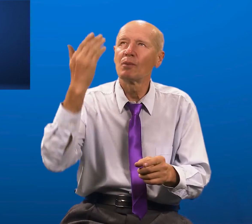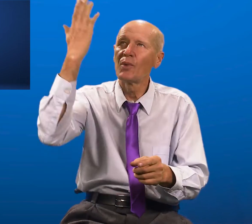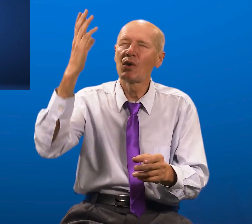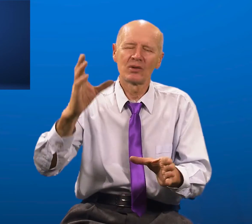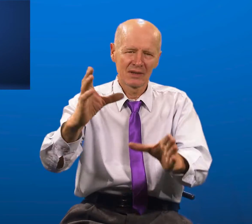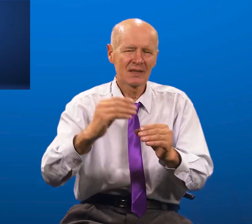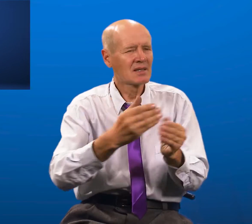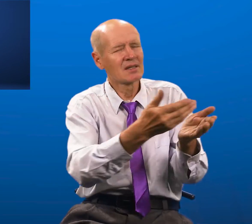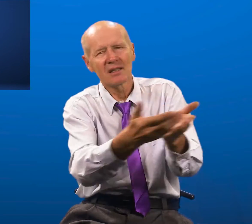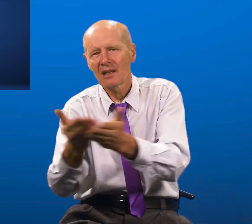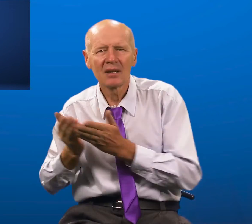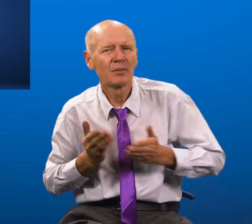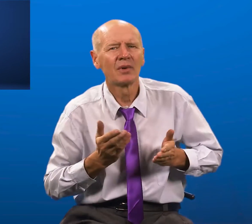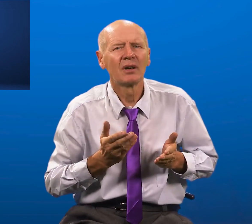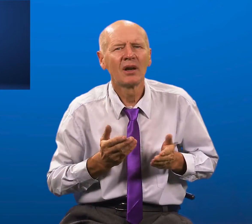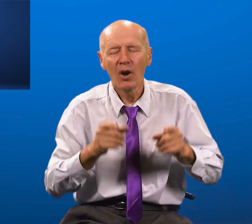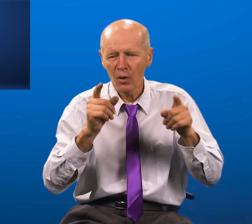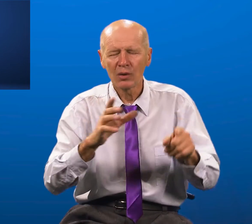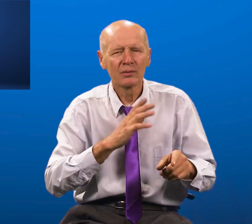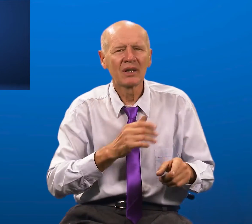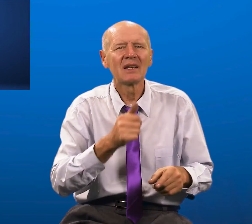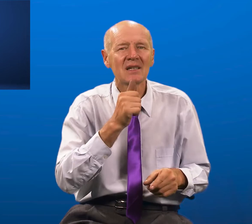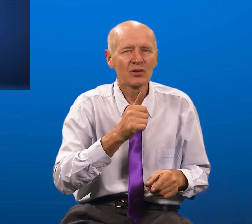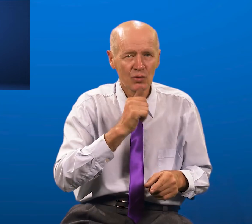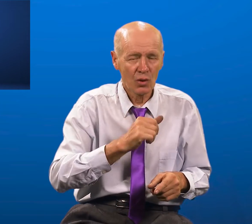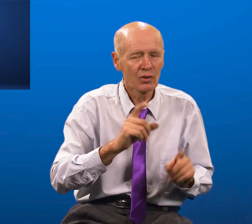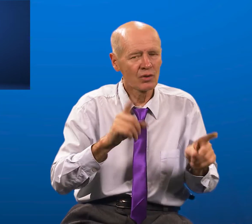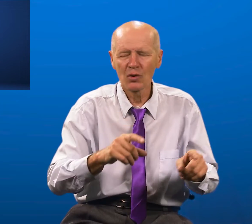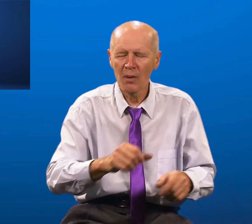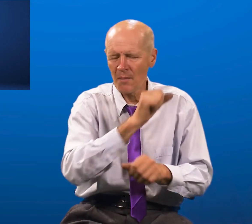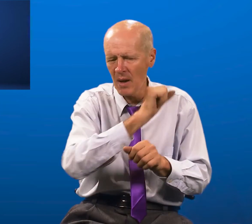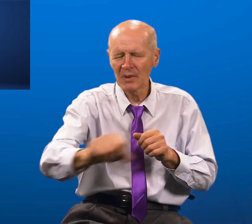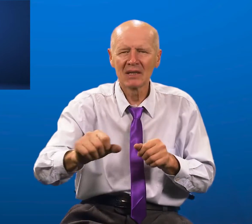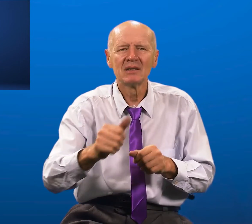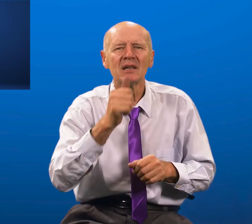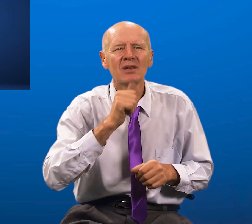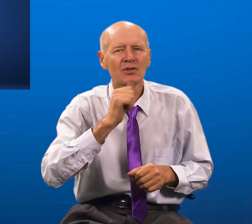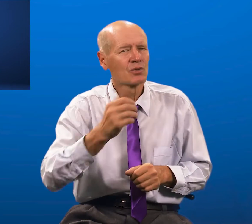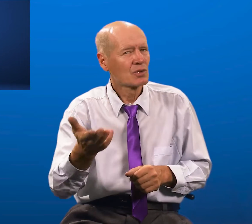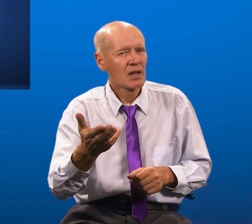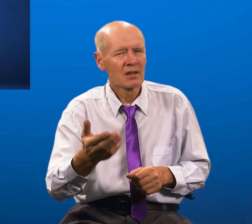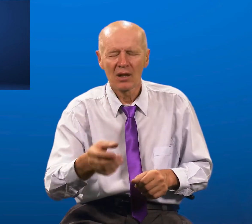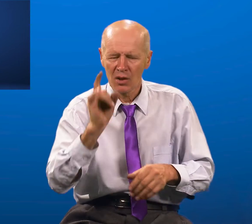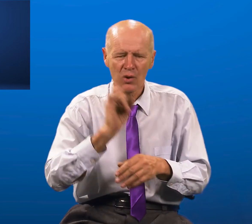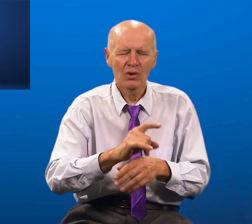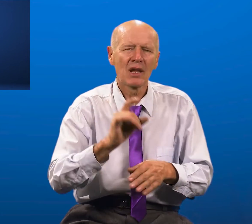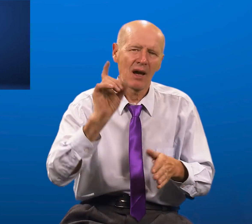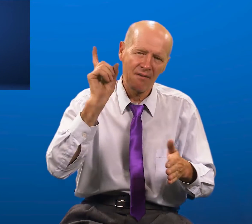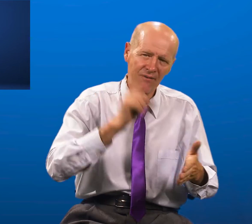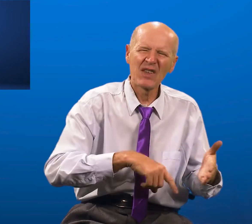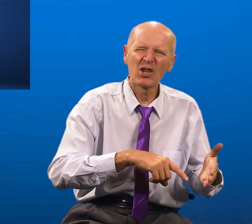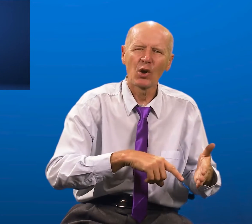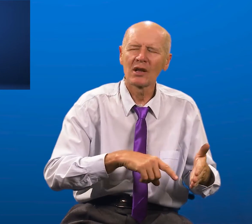с ним. Он был искушен, но преодолел искушение. И ложно был